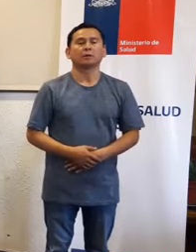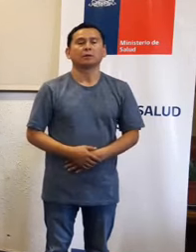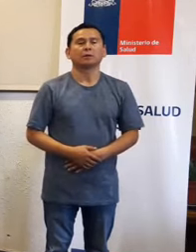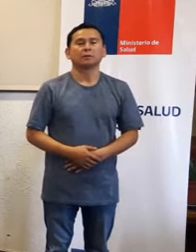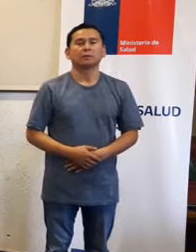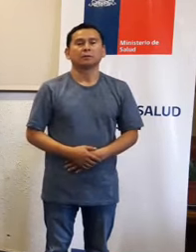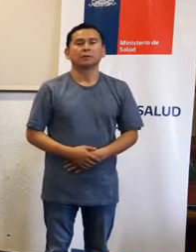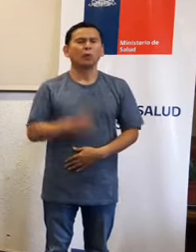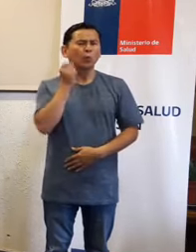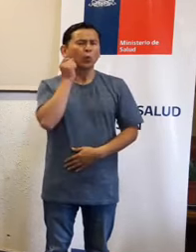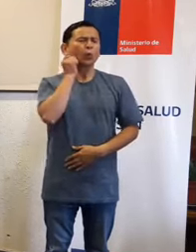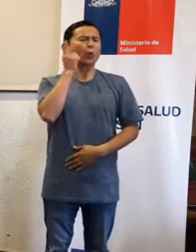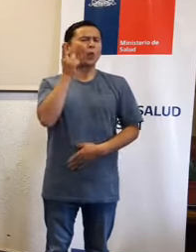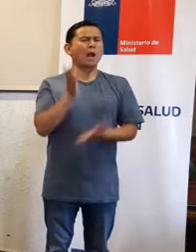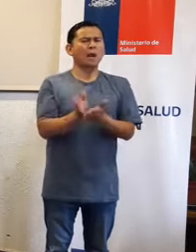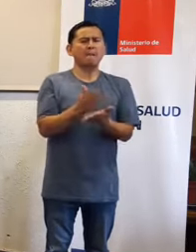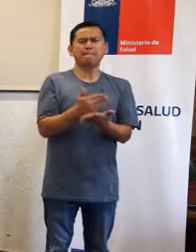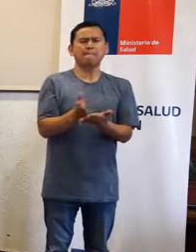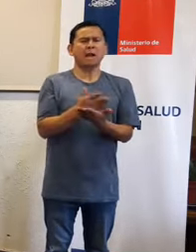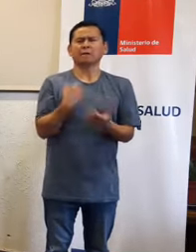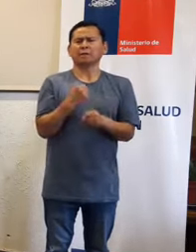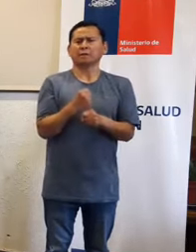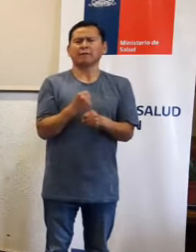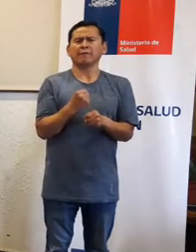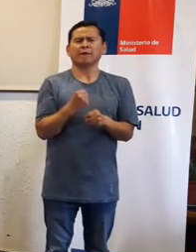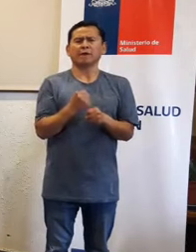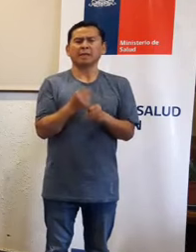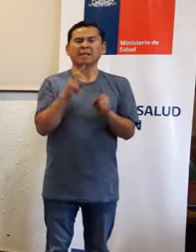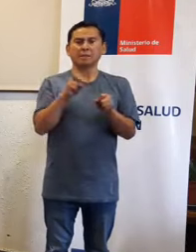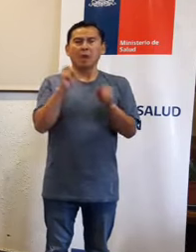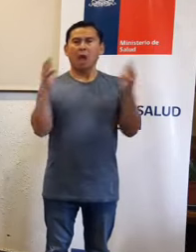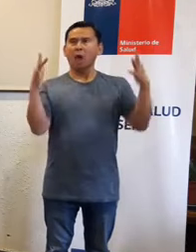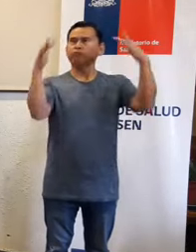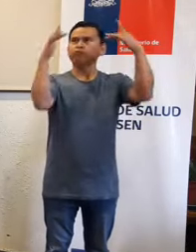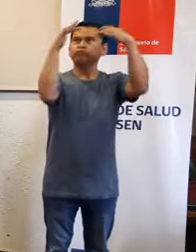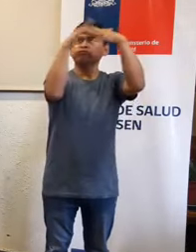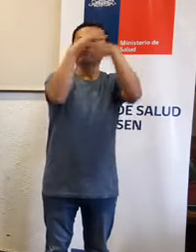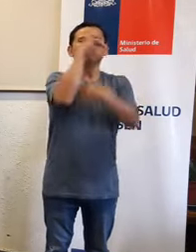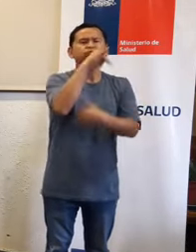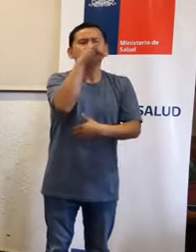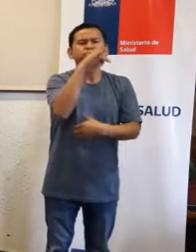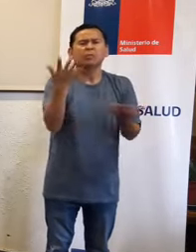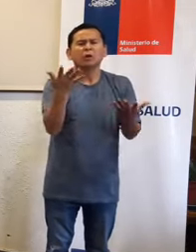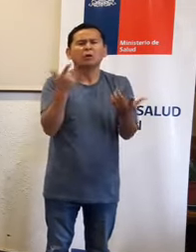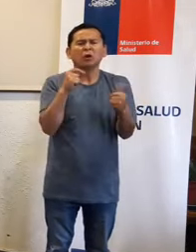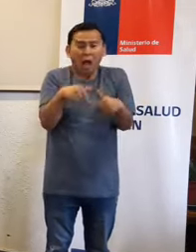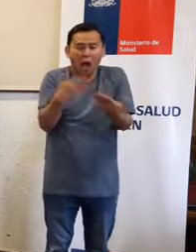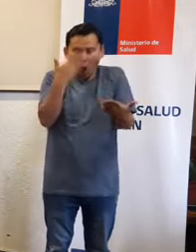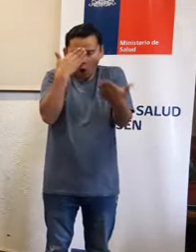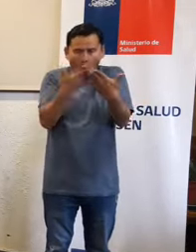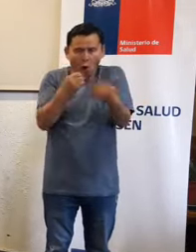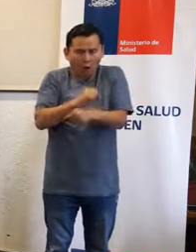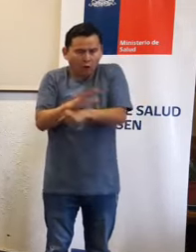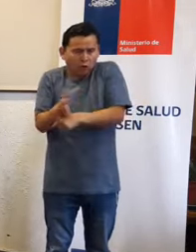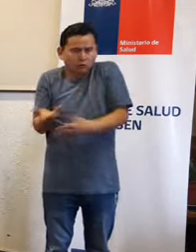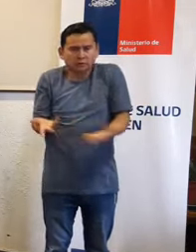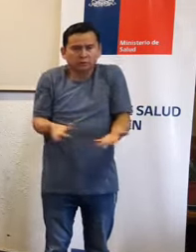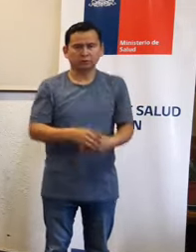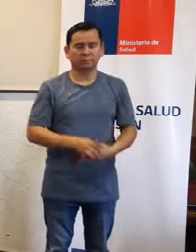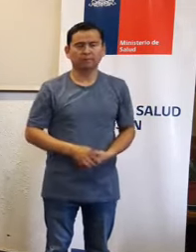pregunta ¿cuál es el plan de acción respecto a la contaminación ambiental tomando en cuenta el escenario de la pandemia del COVID-19?